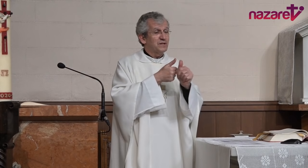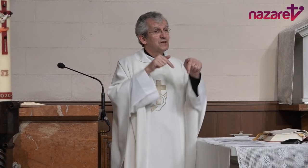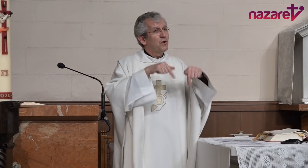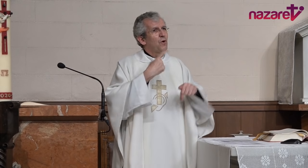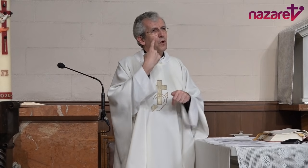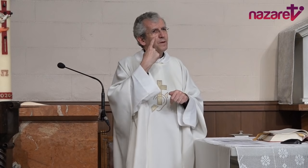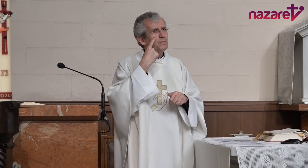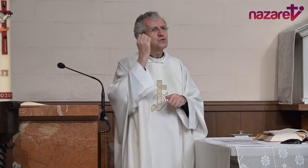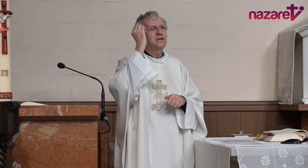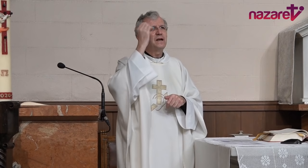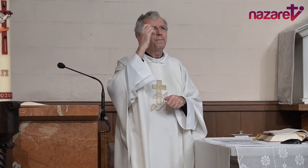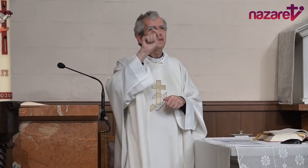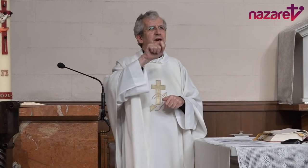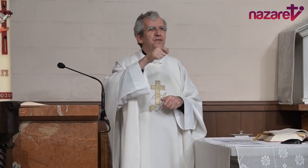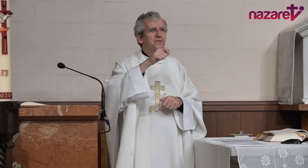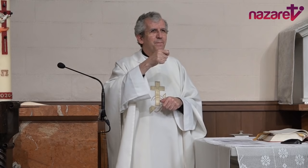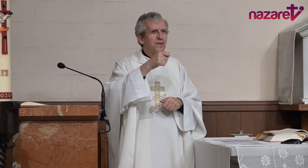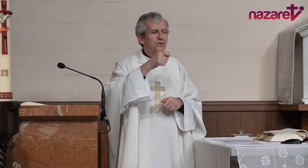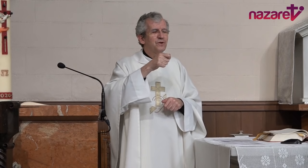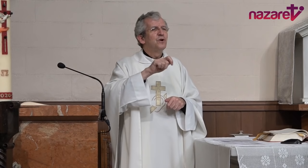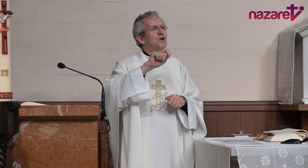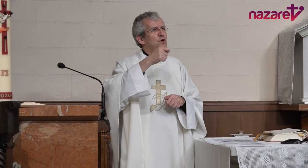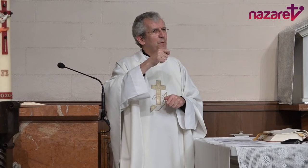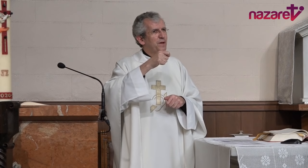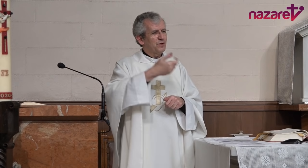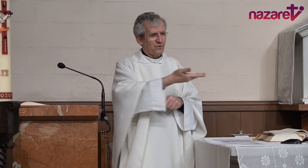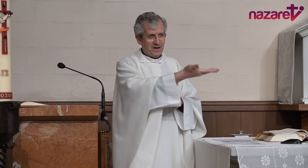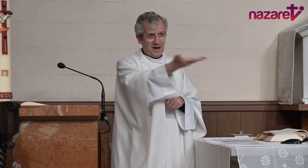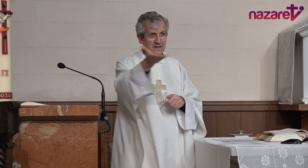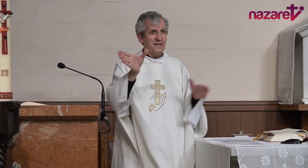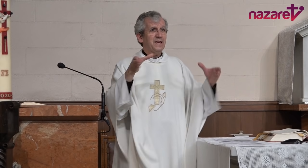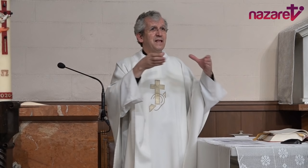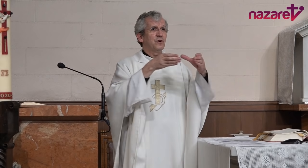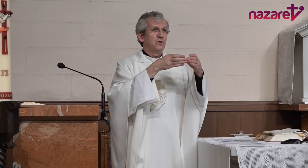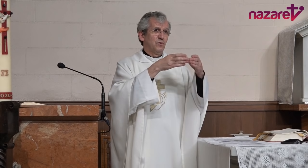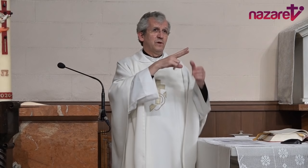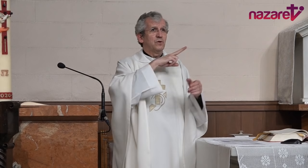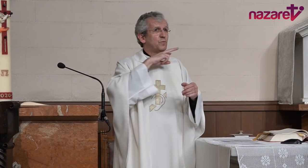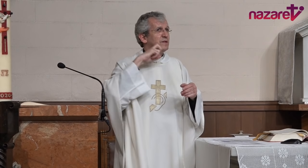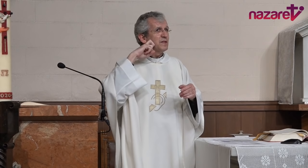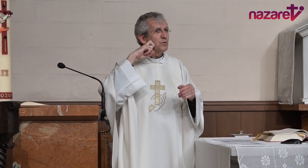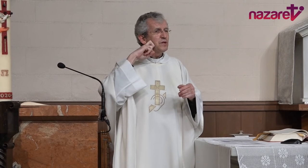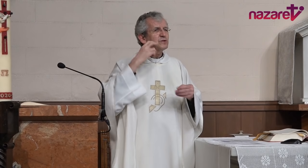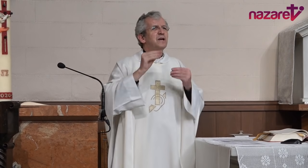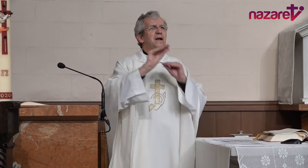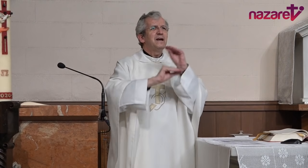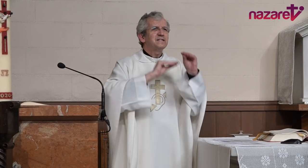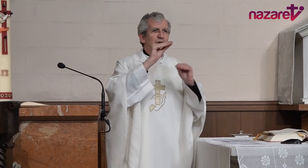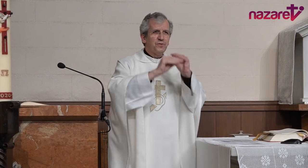Apóstoles. Hoy veremos la predicación de Pedro, como Pedro, ante aquella comunidad de judíos, les